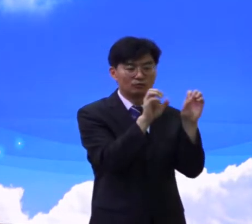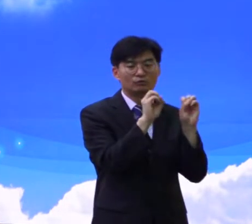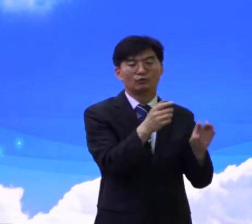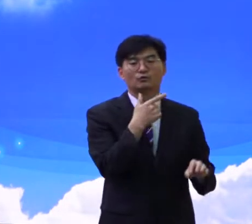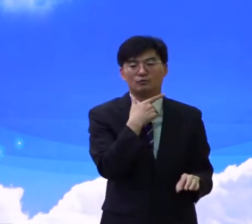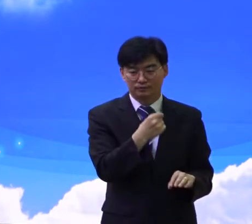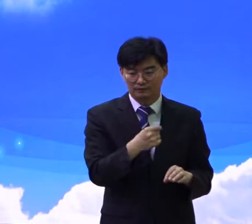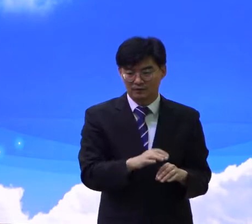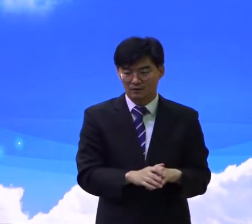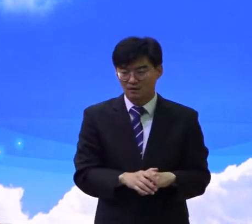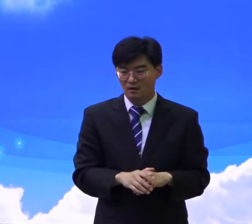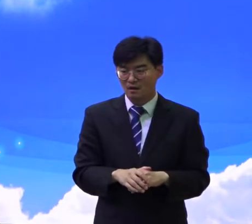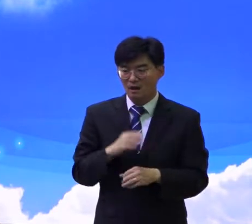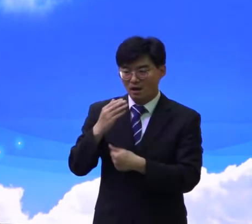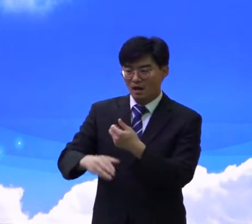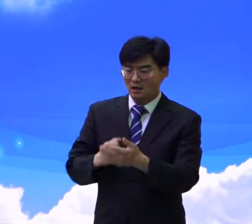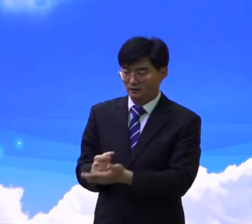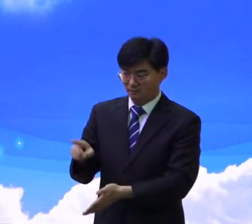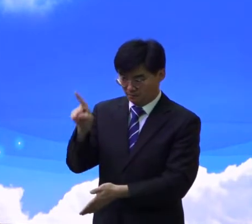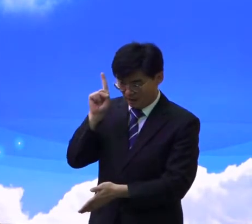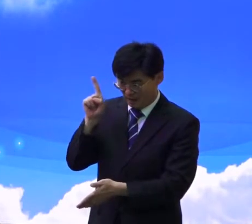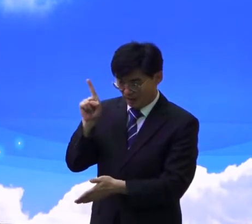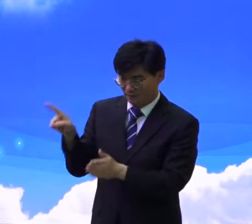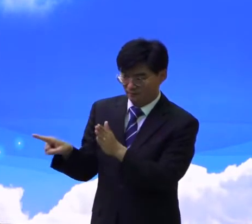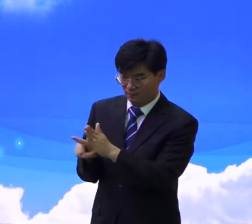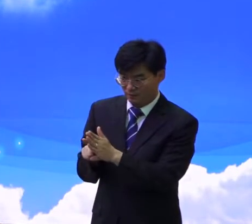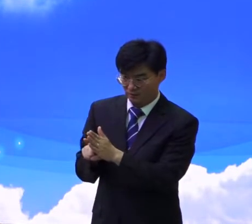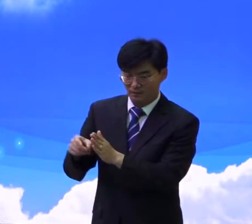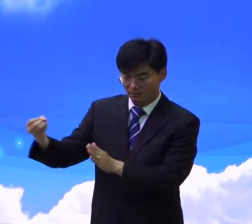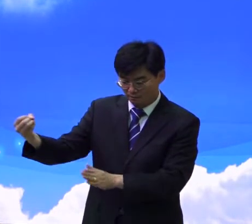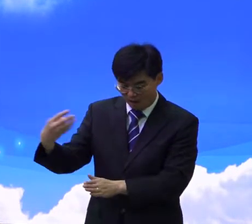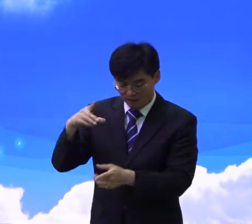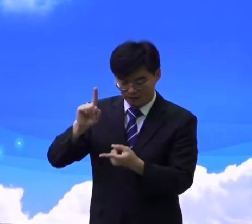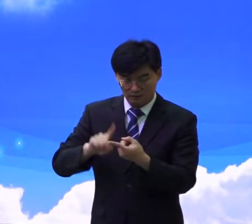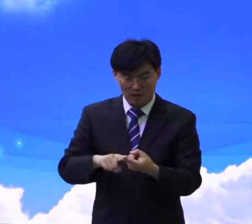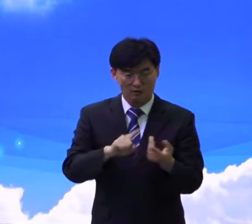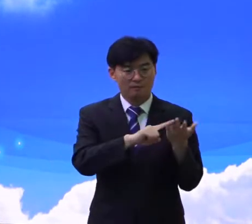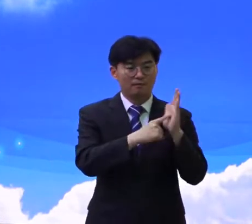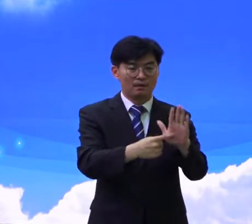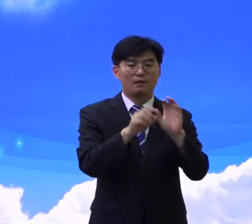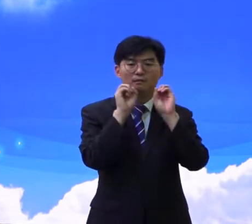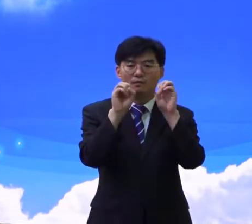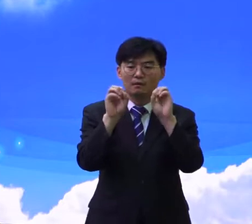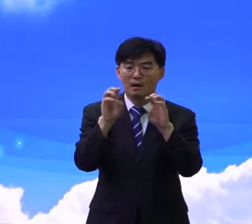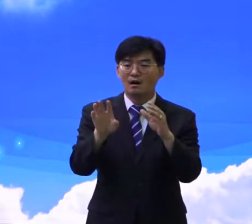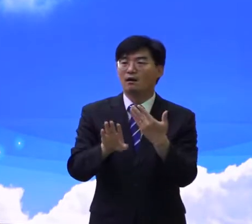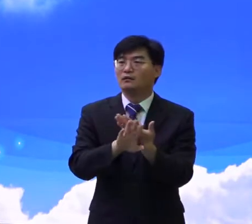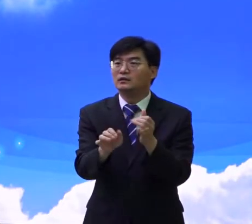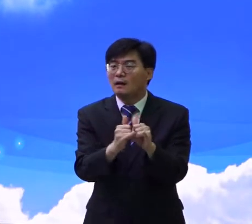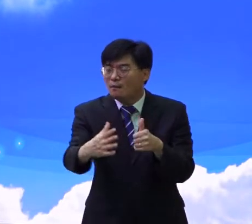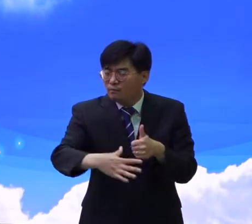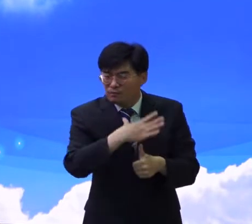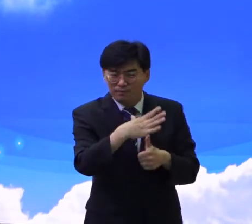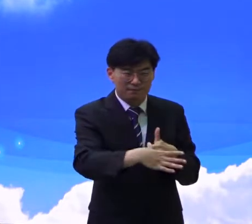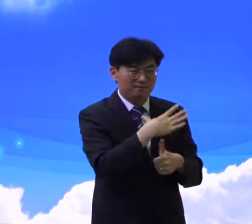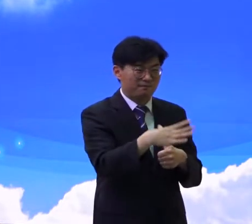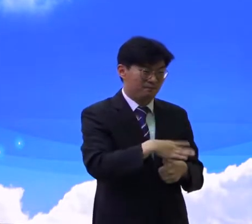온갖 세상의 핍박과 조롱과 위협 속에서도 다시 일어나서 하나님의 말씀을 붙들고 그